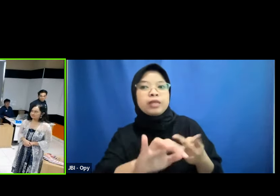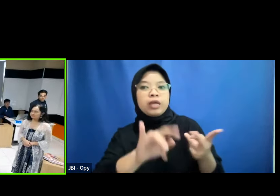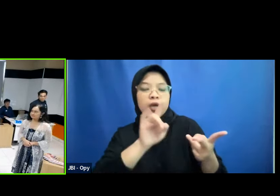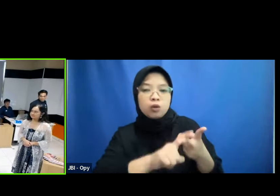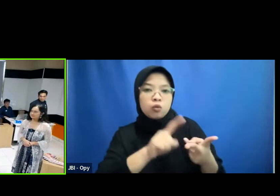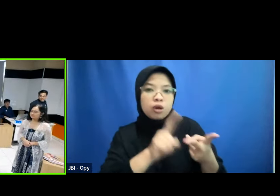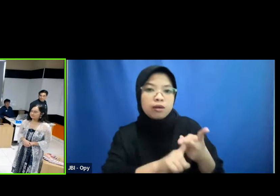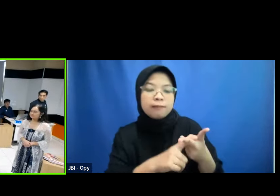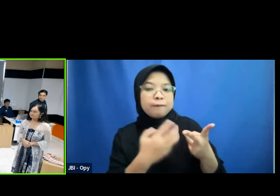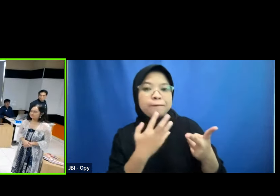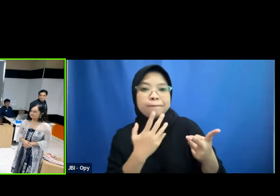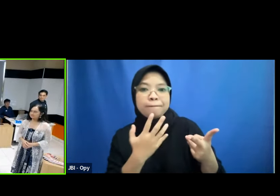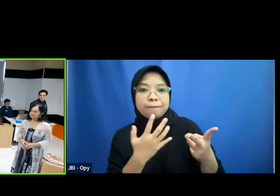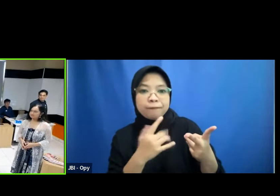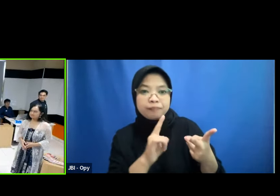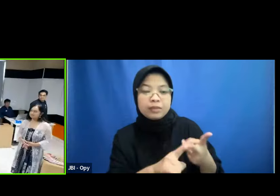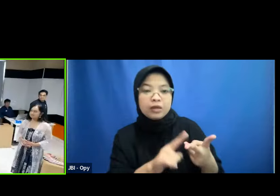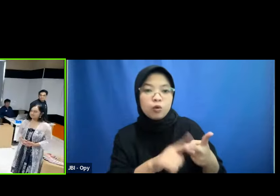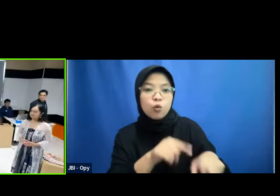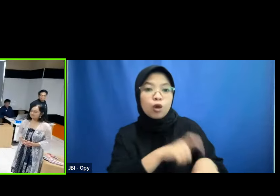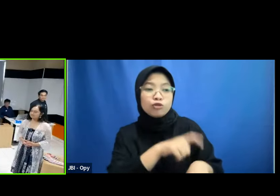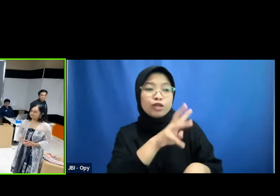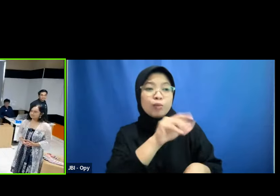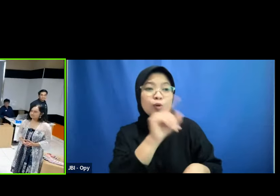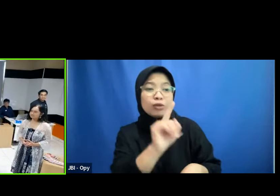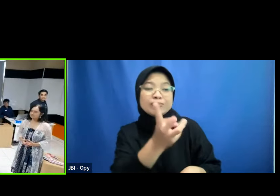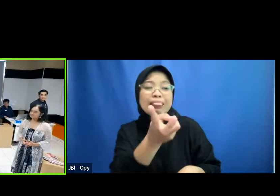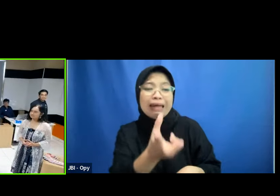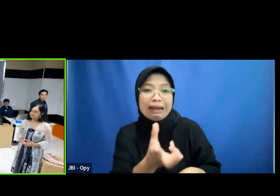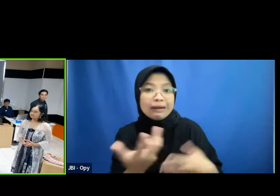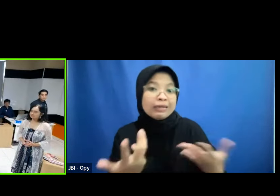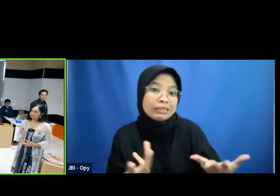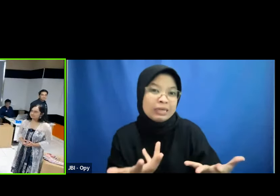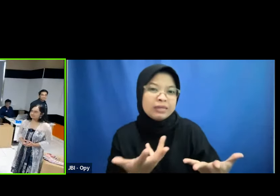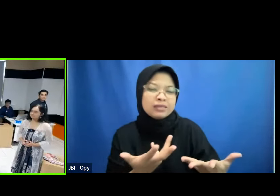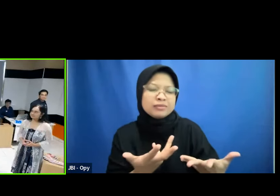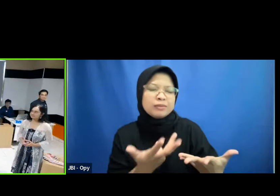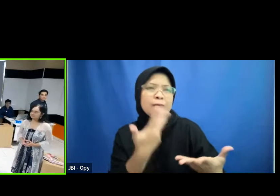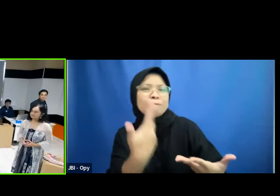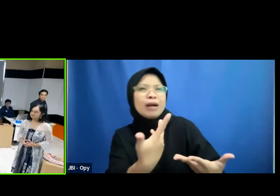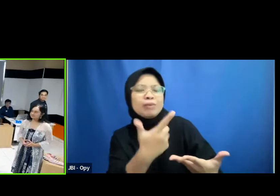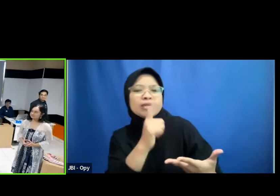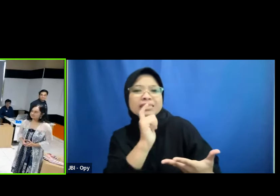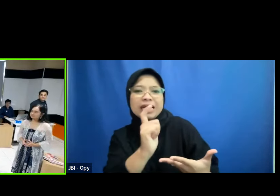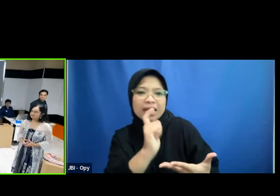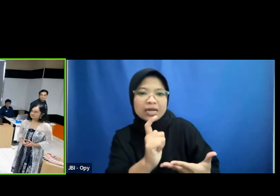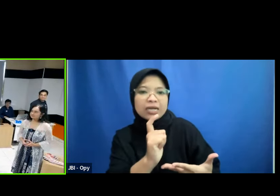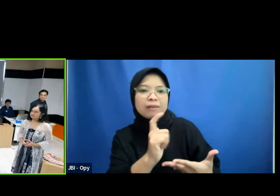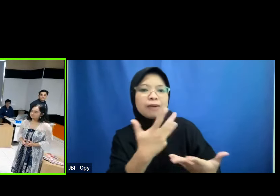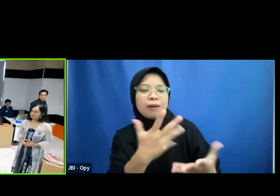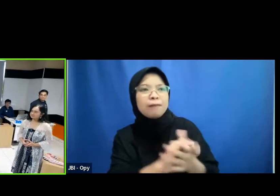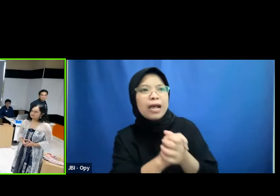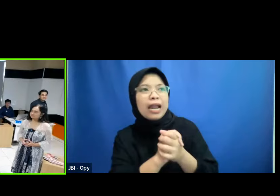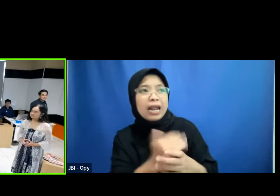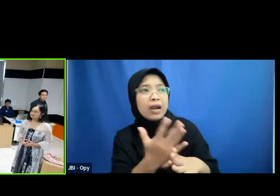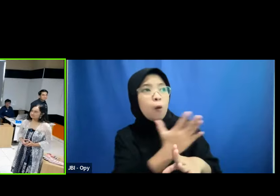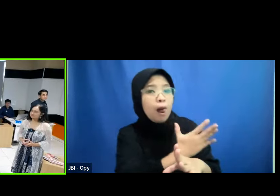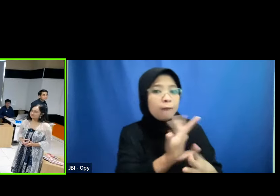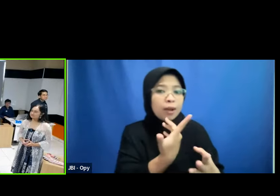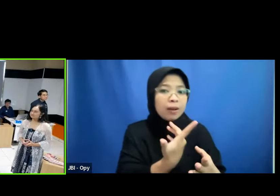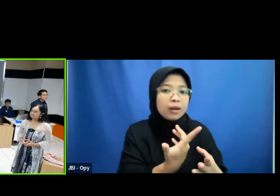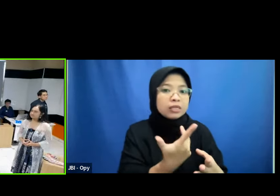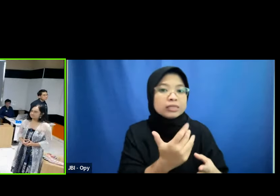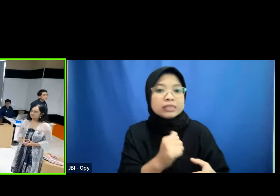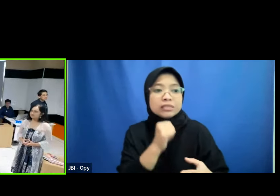yang kedua 30 menit kan bentar ya saya mau minta tips sih buat introduction pasti depannya